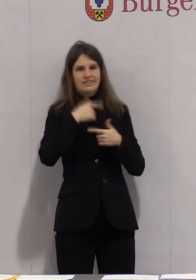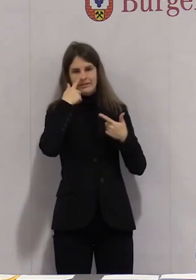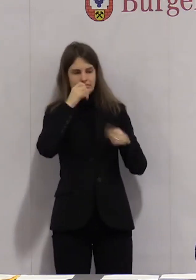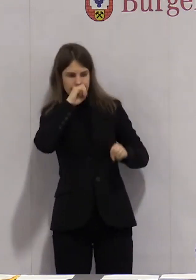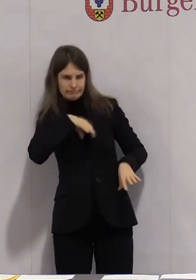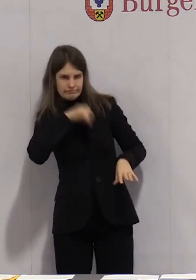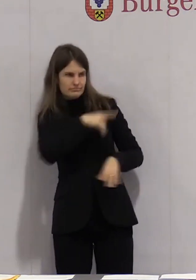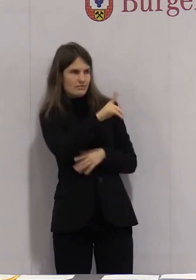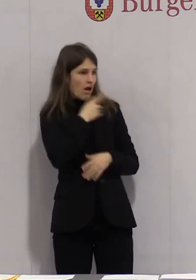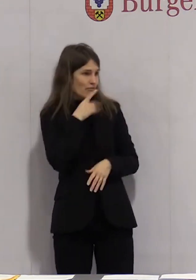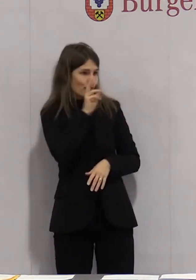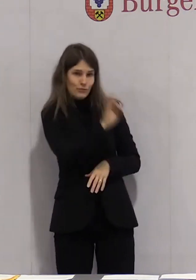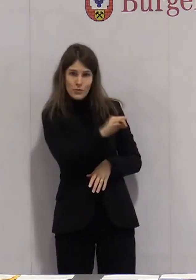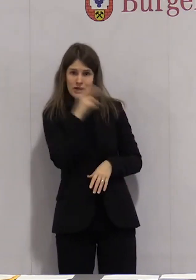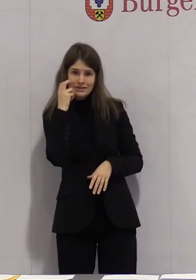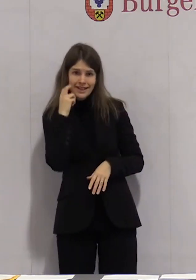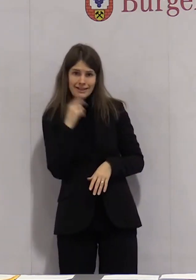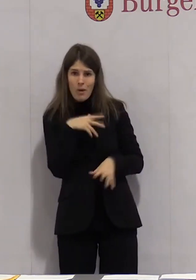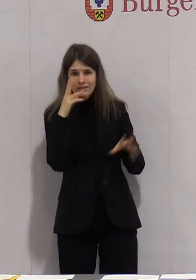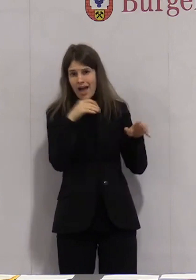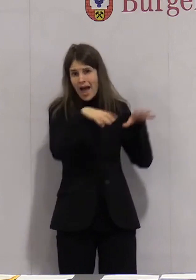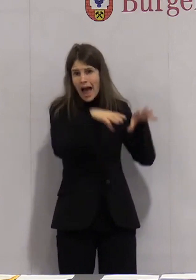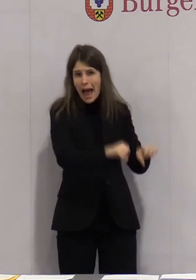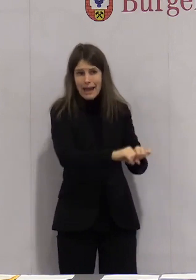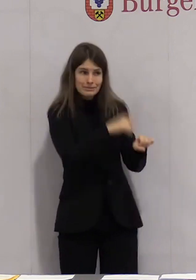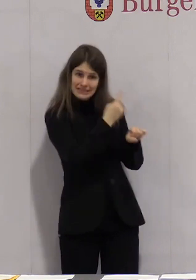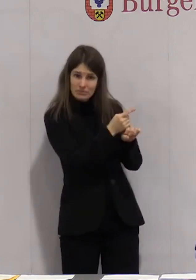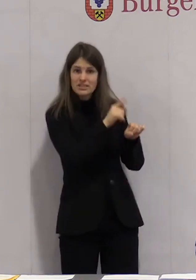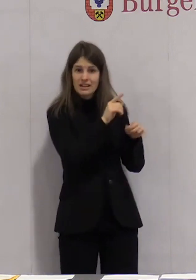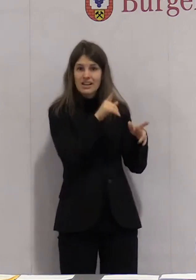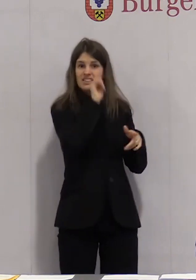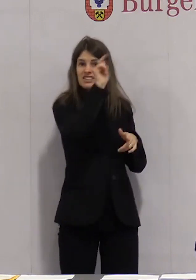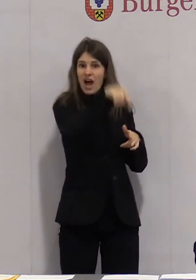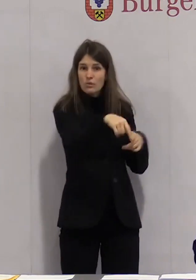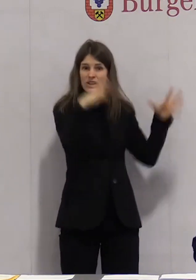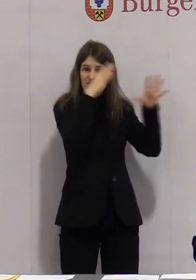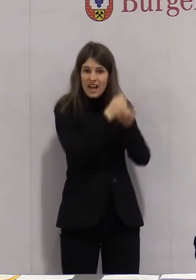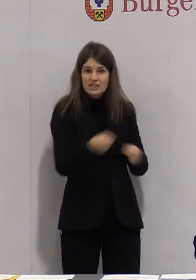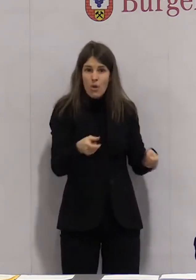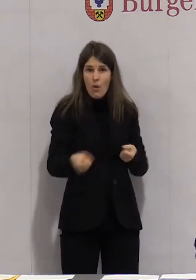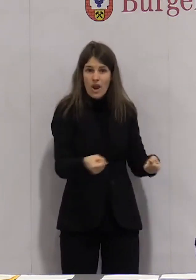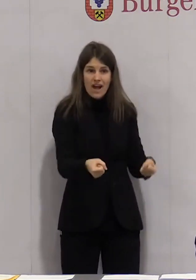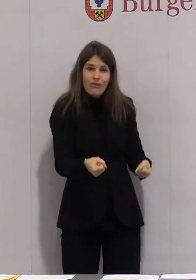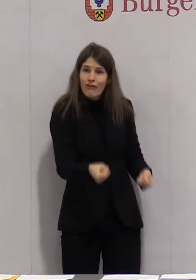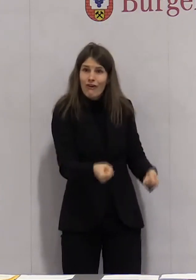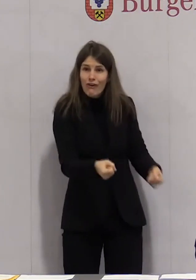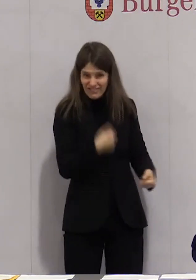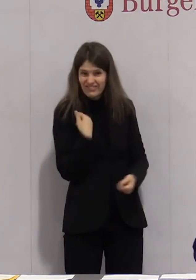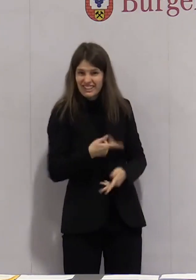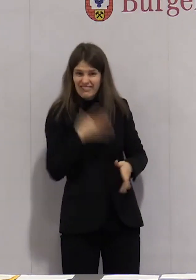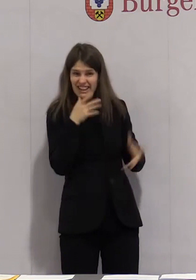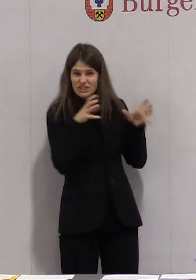senioren aus den heimen an verdächtigen oder frisch spaziergängen hinteren wollten